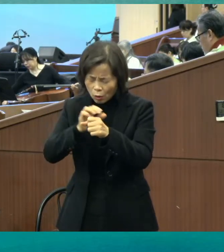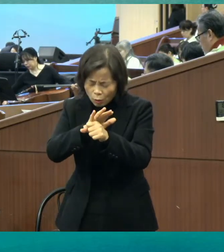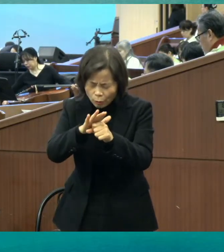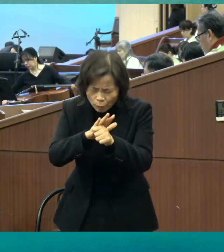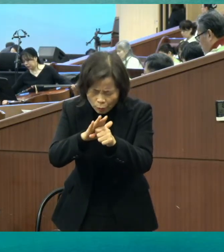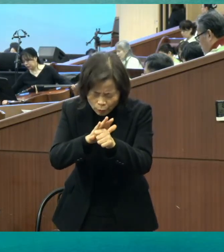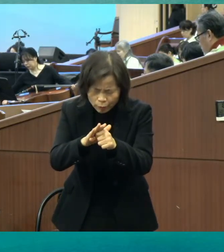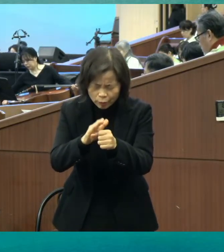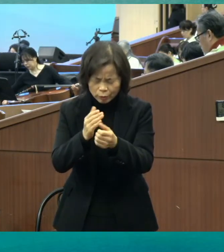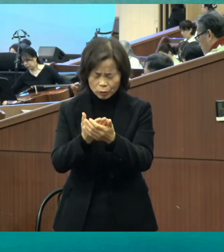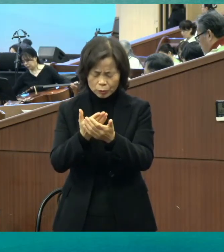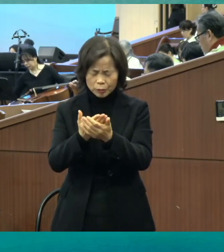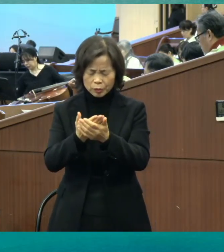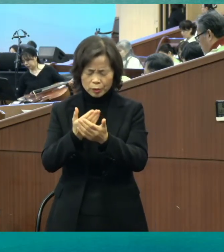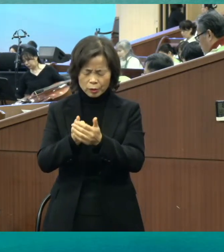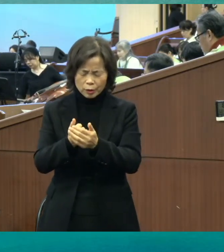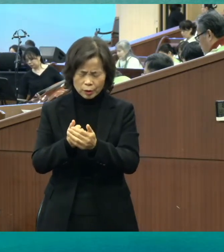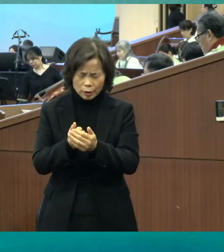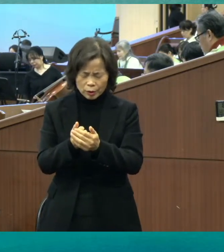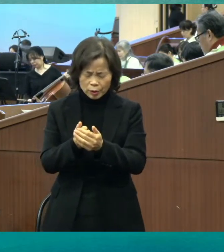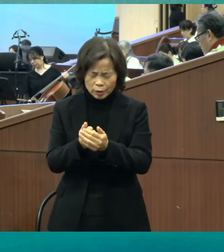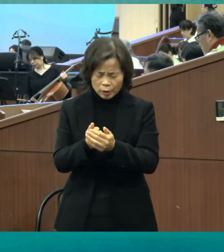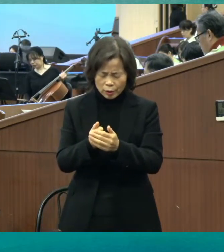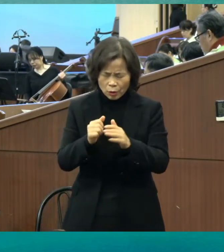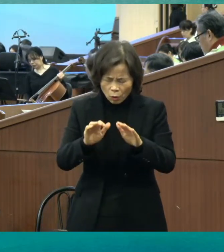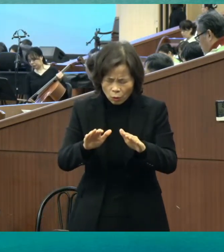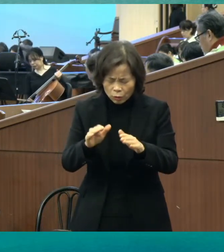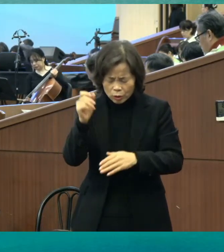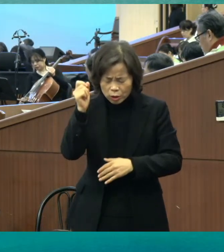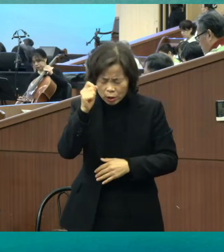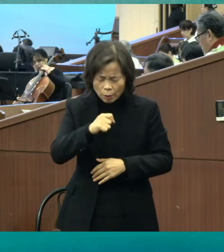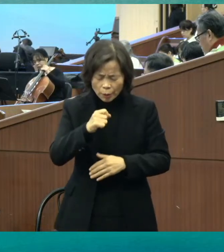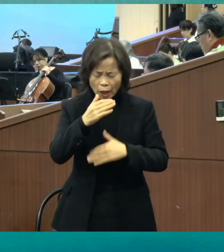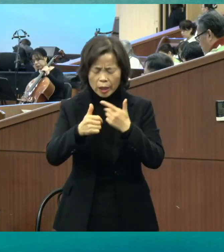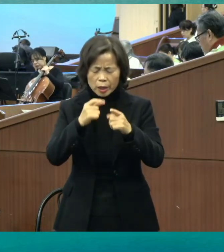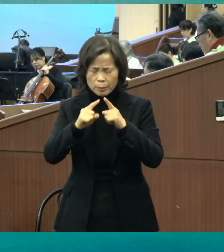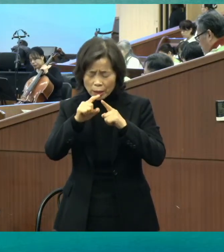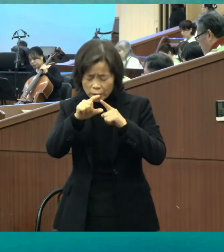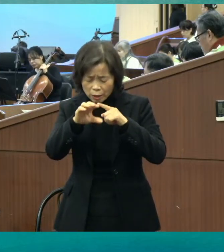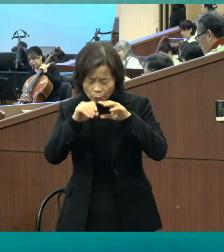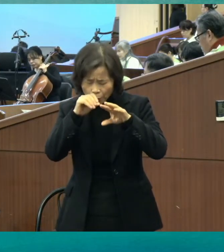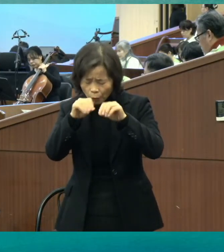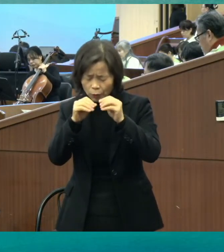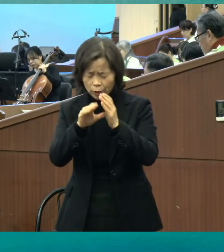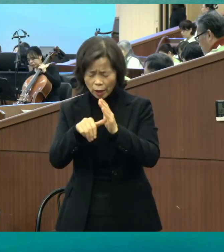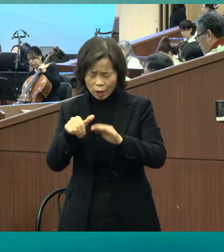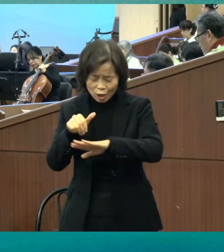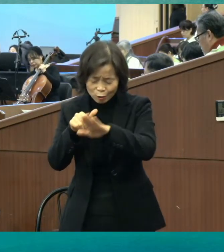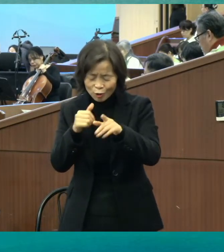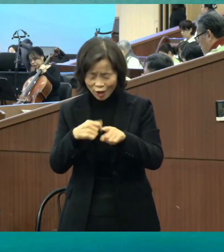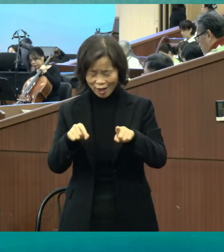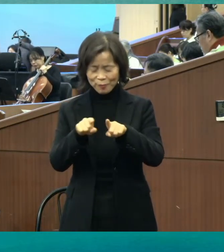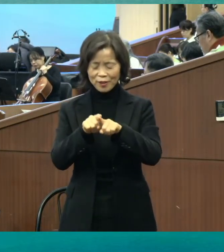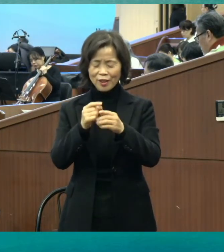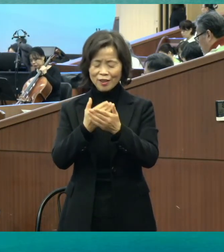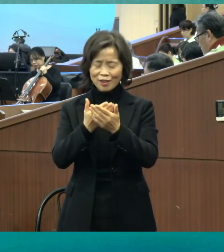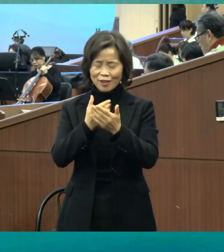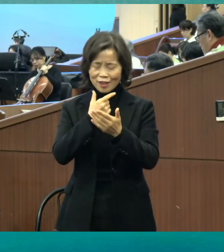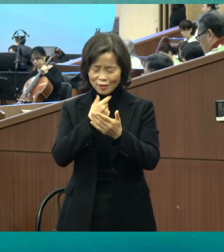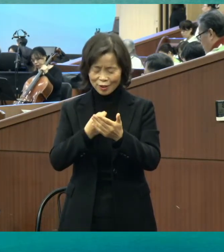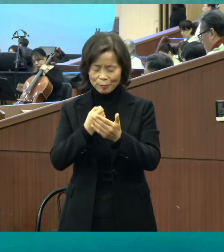베풀어 주시옵소서. 오늘 이 새벽에도 말씀을 통하여 우리와 함께 해 주시기를